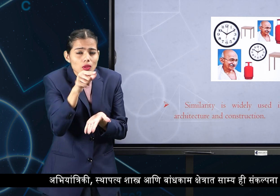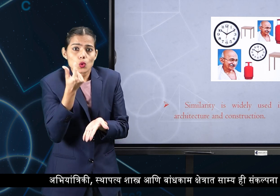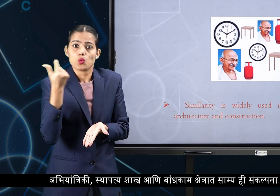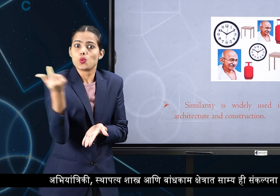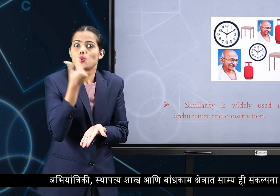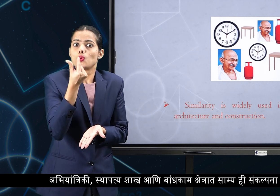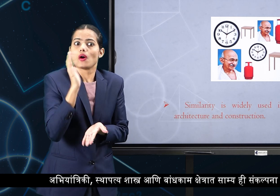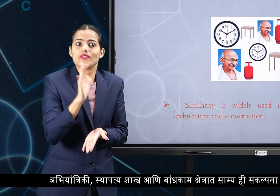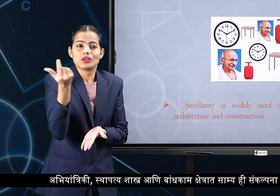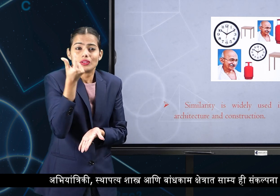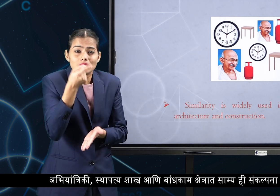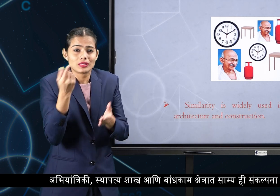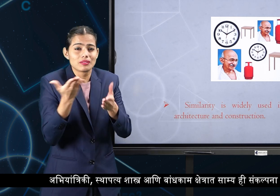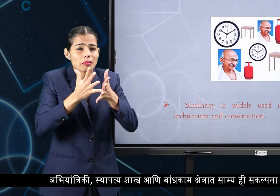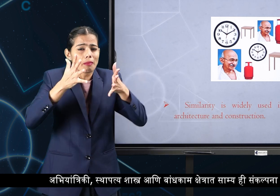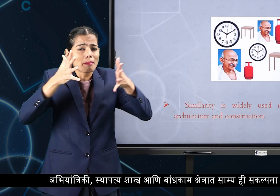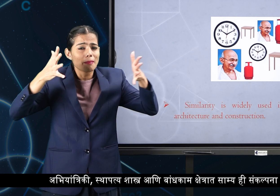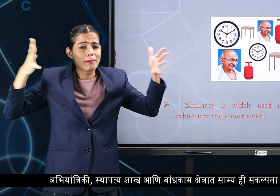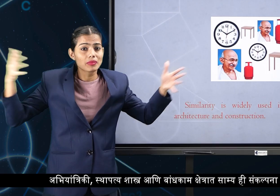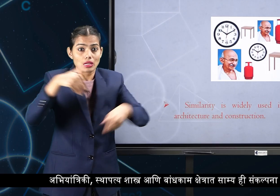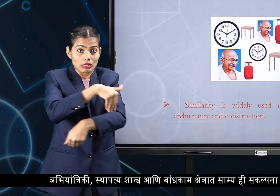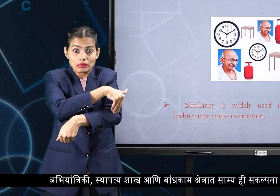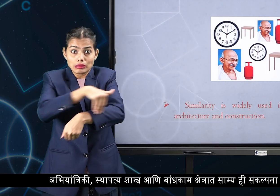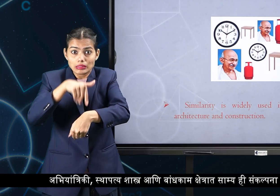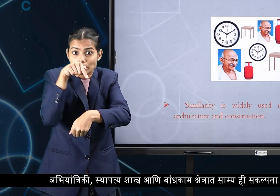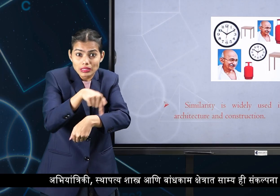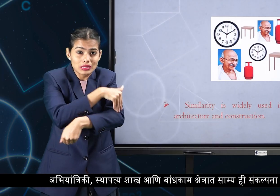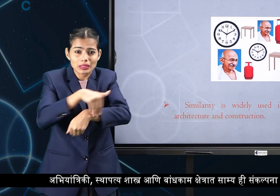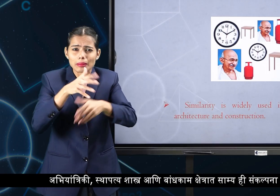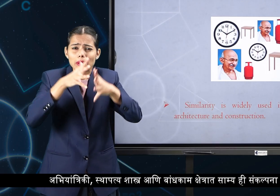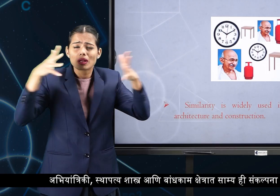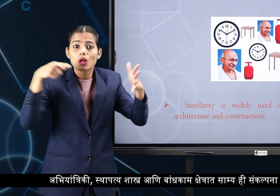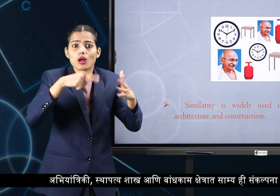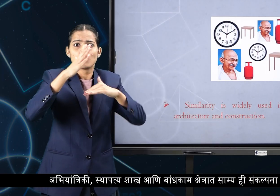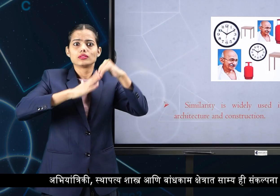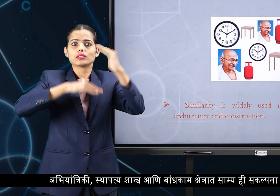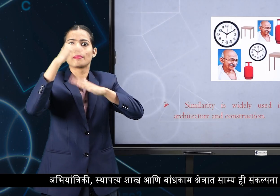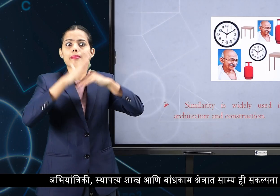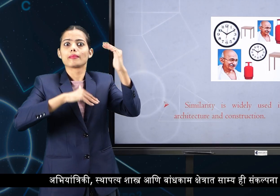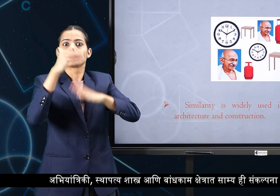आणि बांधकाम क्षेत्रात साम्य ही संकल्पना मोठ्या प्रमाणात वापरली जाते.